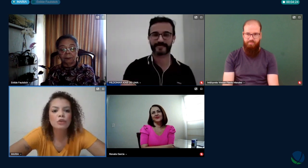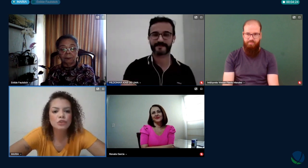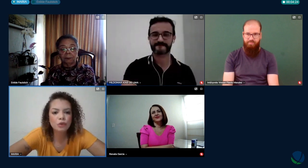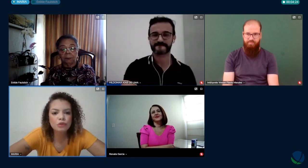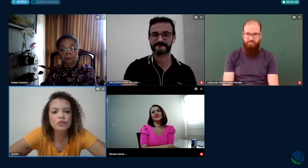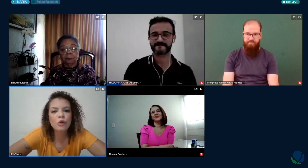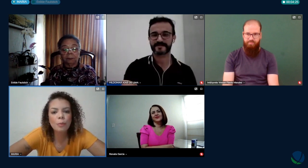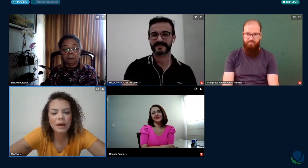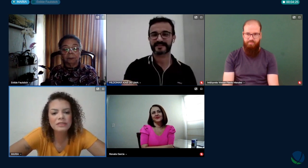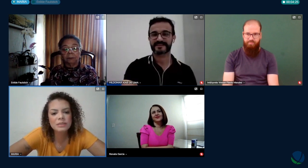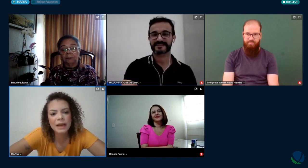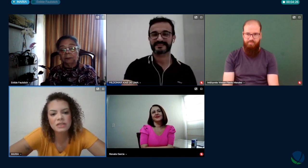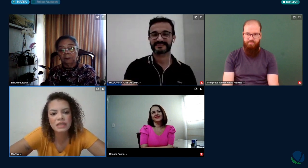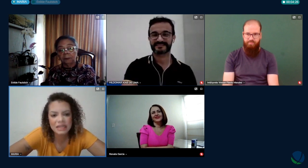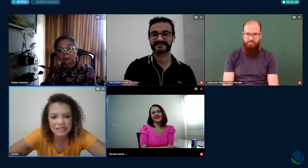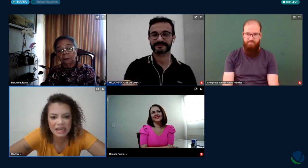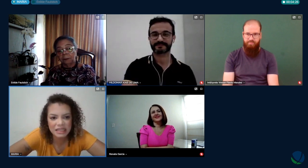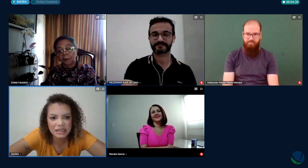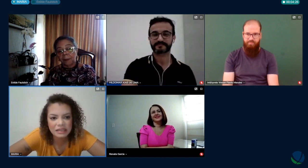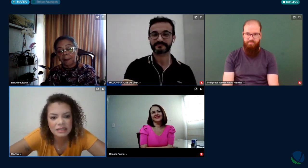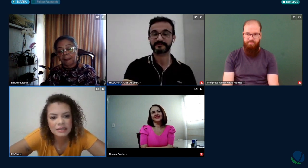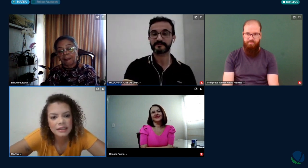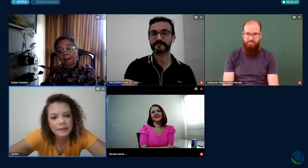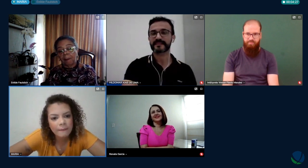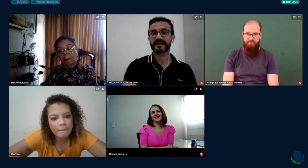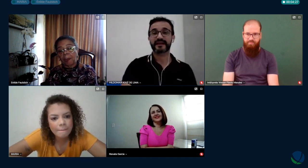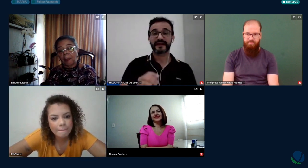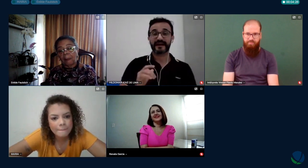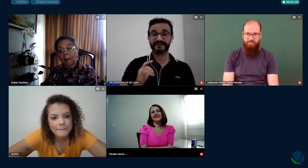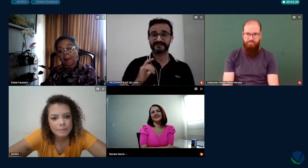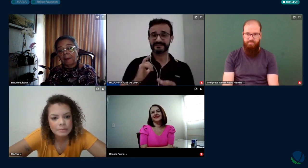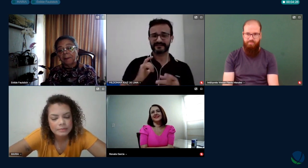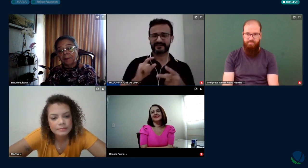clara, os surdos ocupando espaço na ciência.